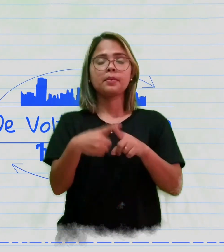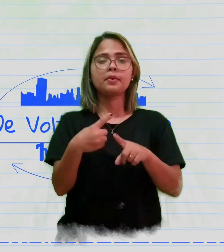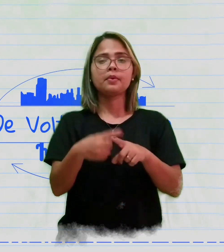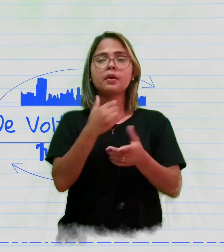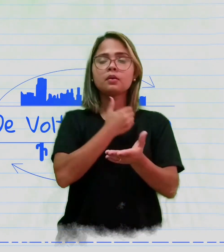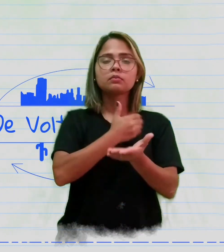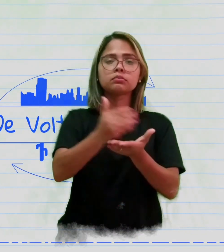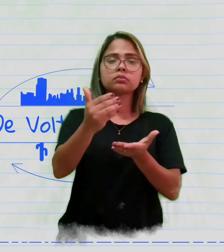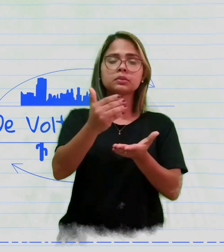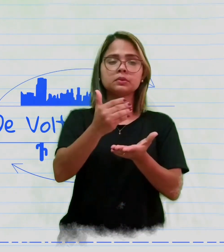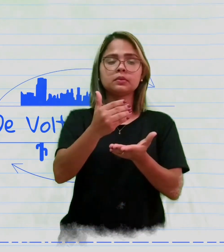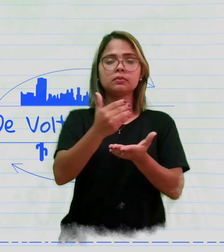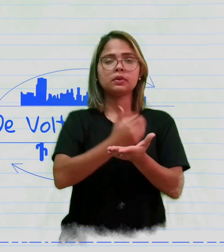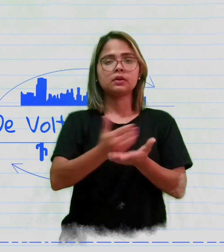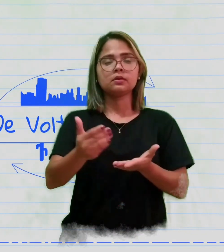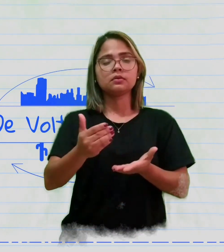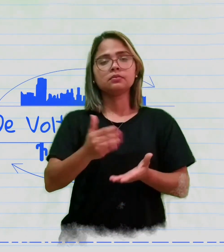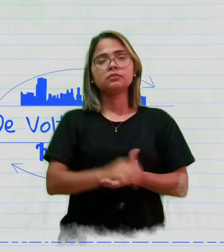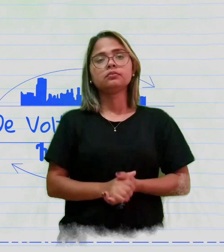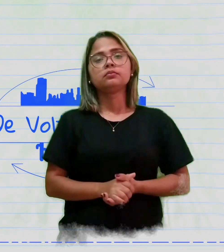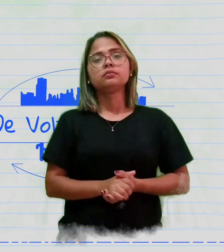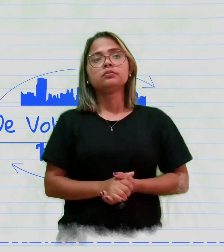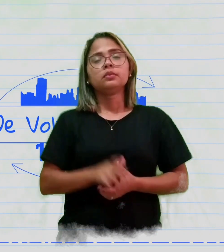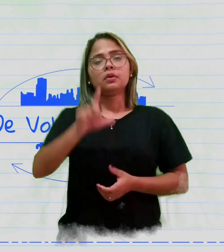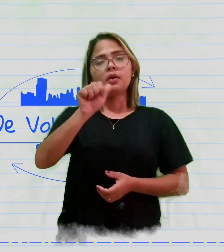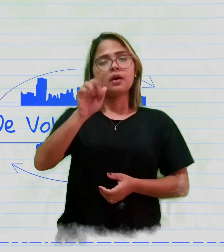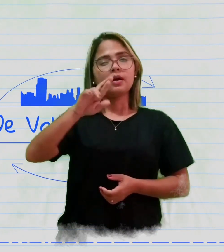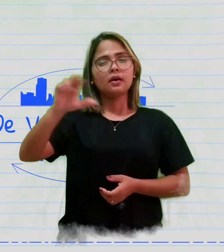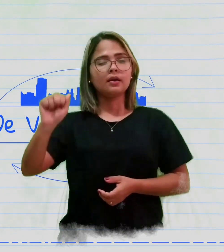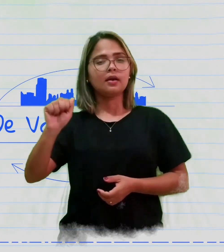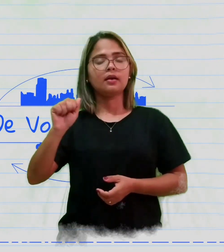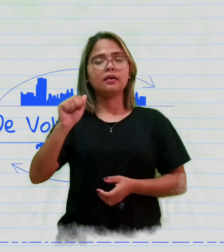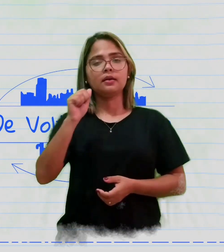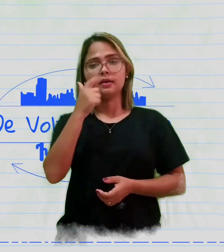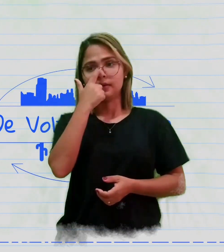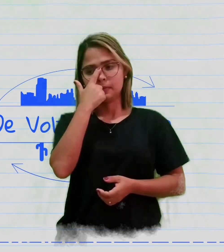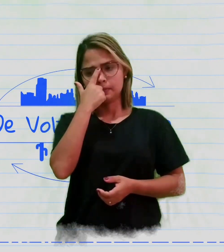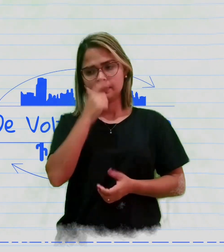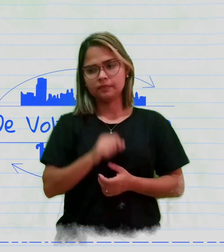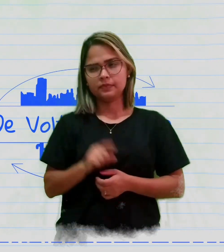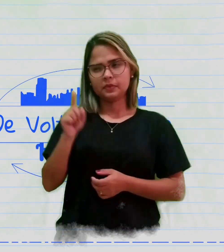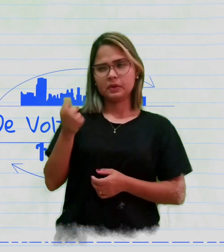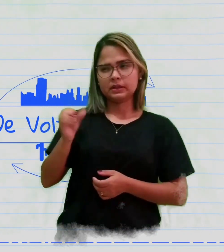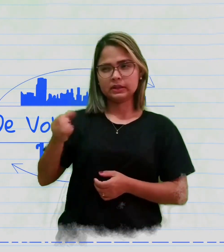Eu achei muito fofo. E fofa. Assim, chegamos ao nosso último episódio de Volta à Volta. Já estou